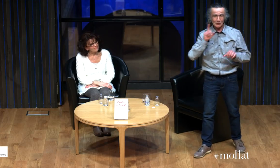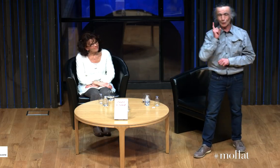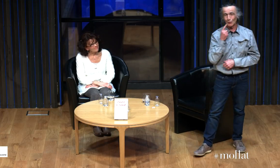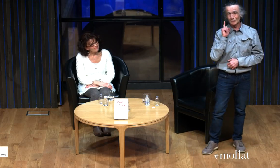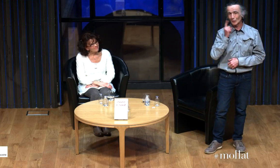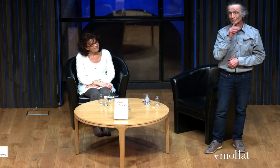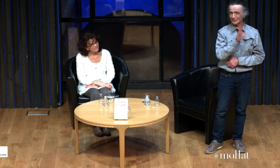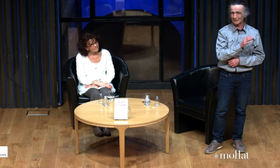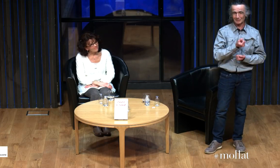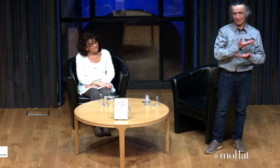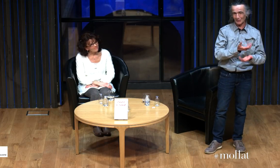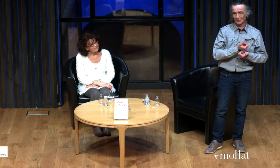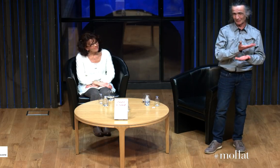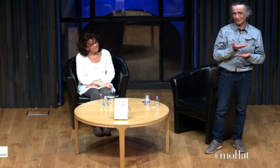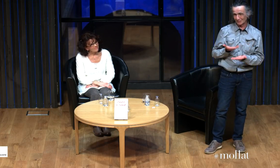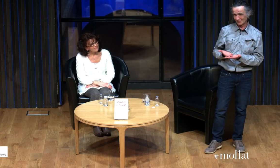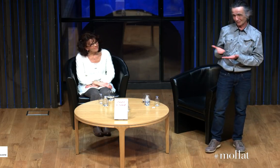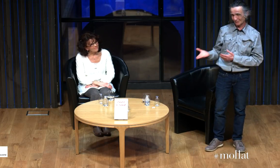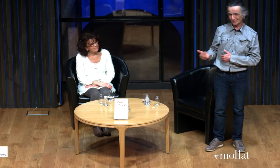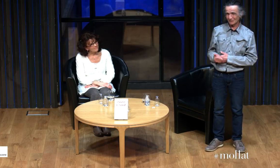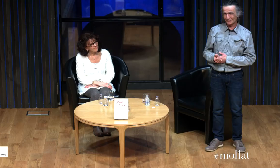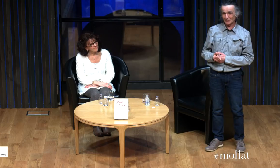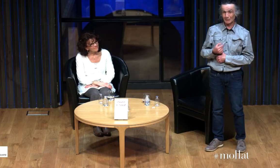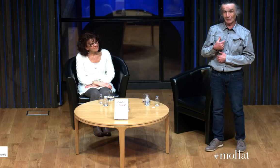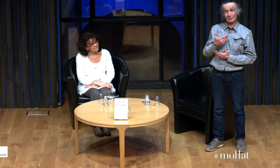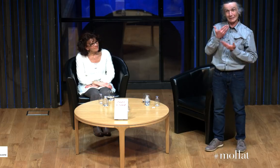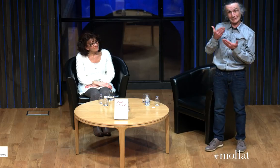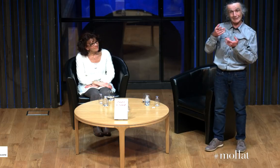livre Paroles de sourds, hein, bien sûr.